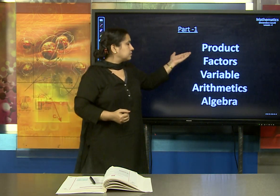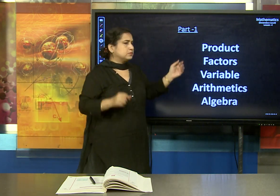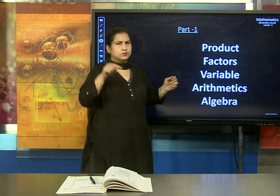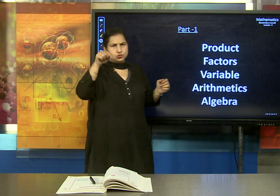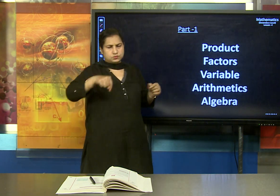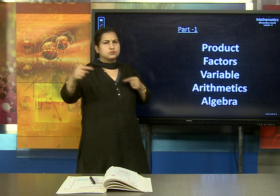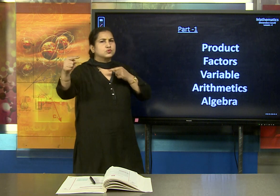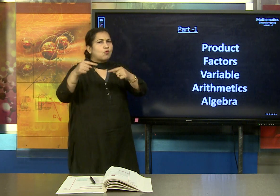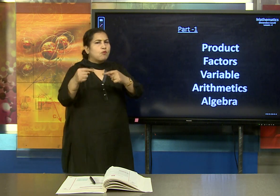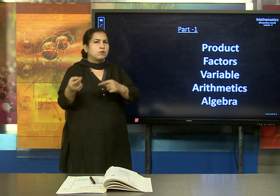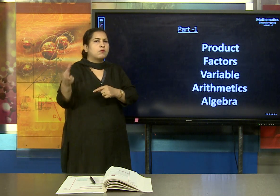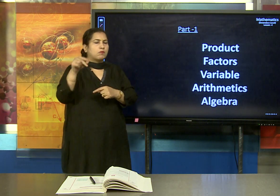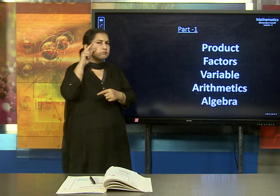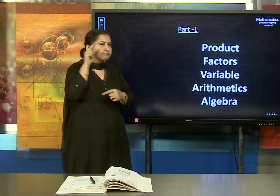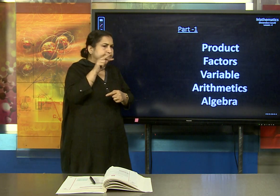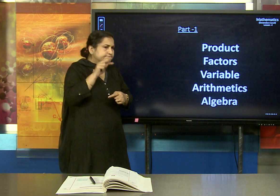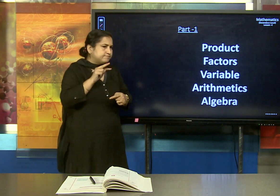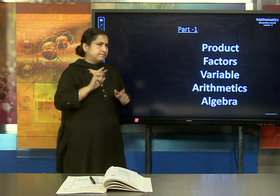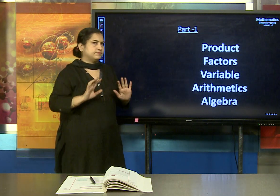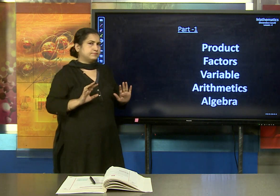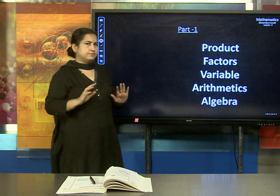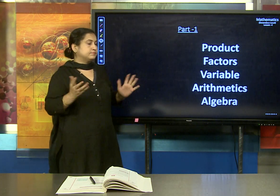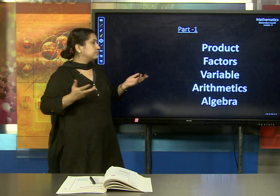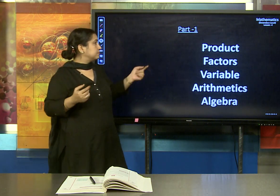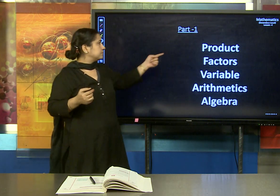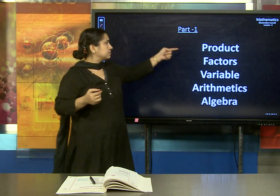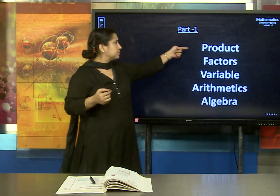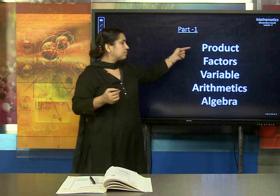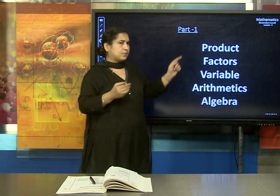प्रोडक्ट, इन शब्दों को हम इस वीडियो में भी थोड़ा सा और समझेंगे।